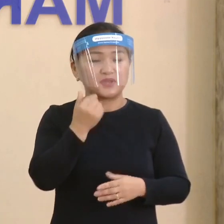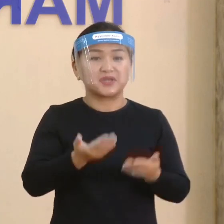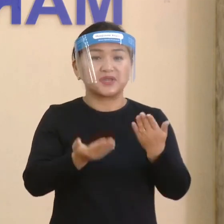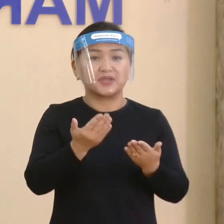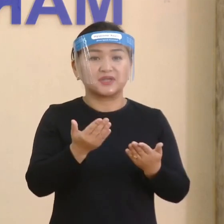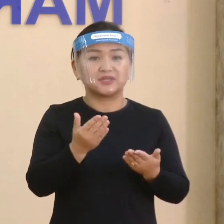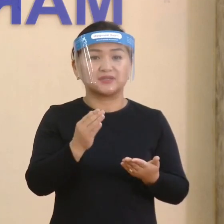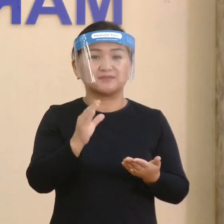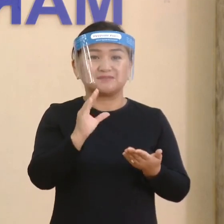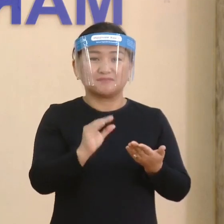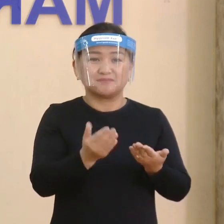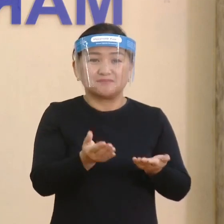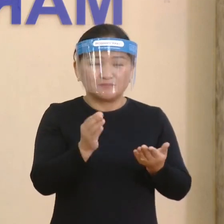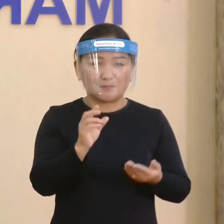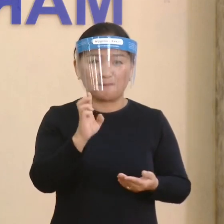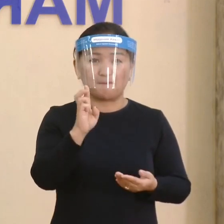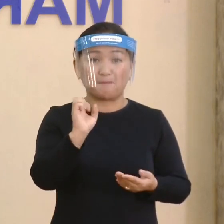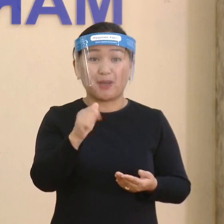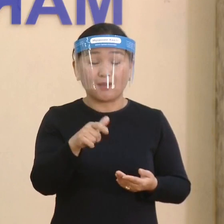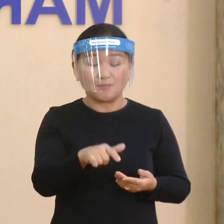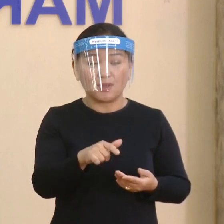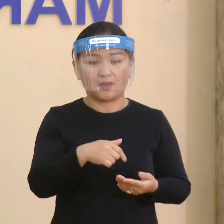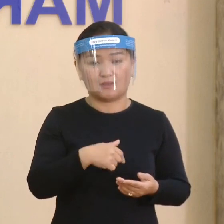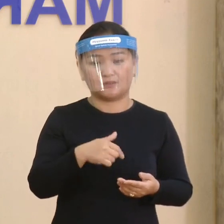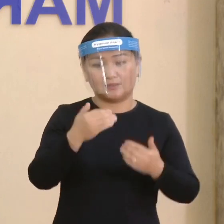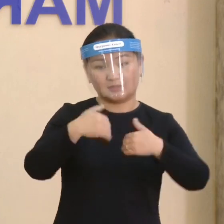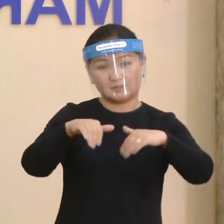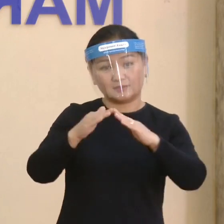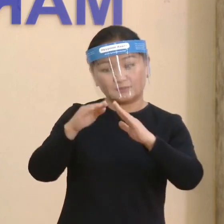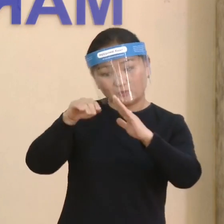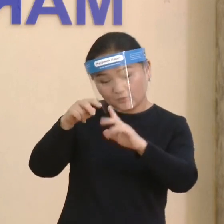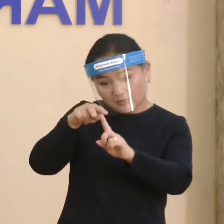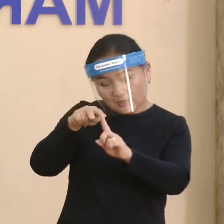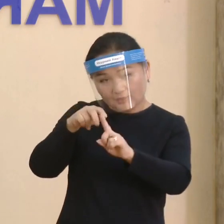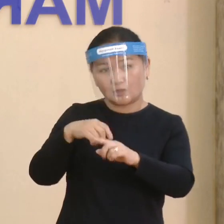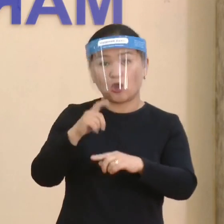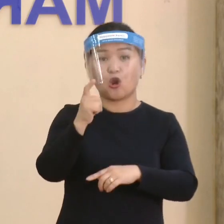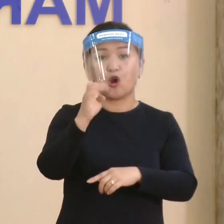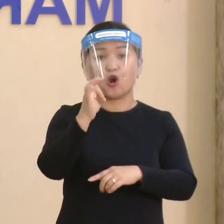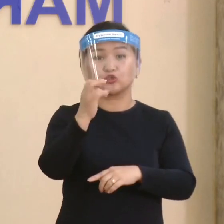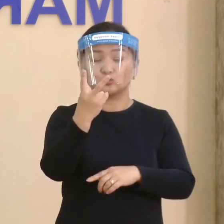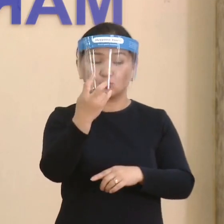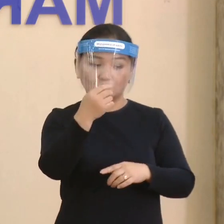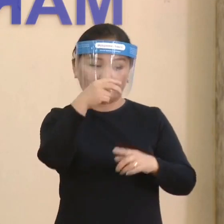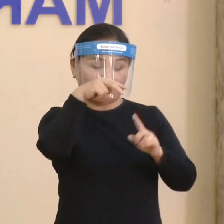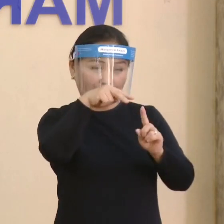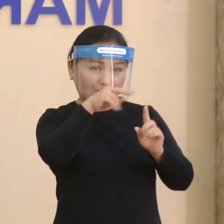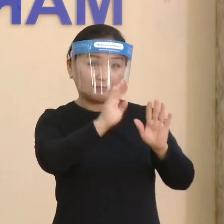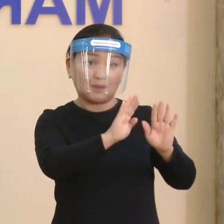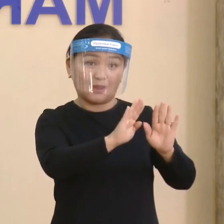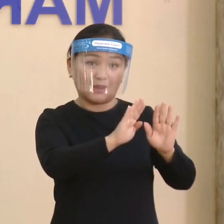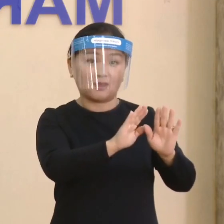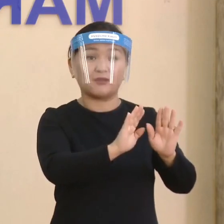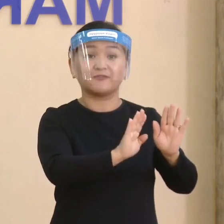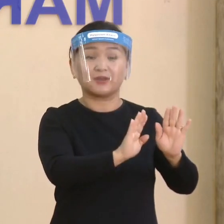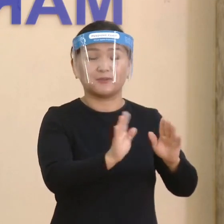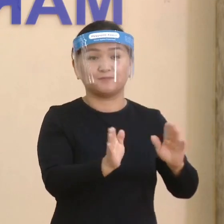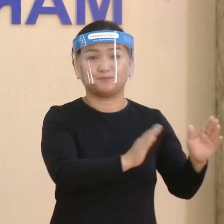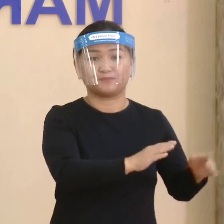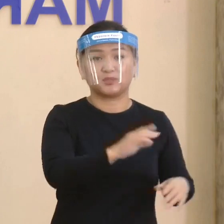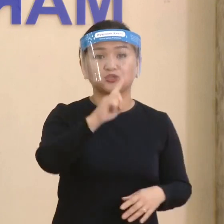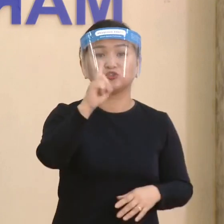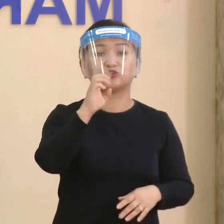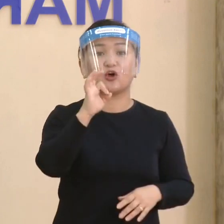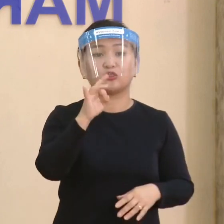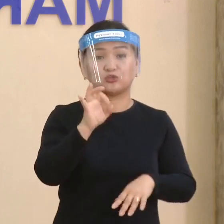энэ гэрийн тусгаарлалтынхаа хугацаар халдварт өвчин судлалын үндэсний төвдөр үргэлжлүүлэн хийгдэж байгаа. За зоноосын өвчин судлалын үндэсний